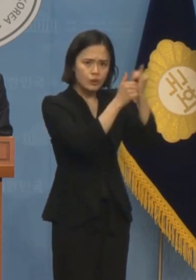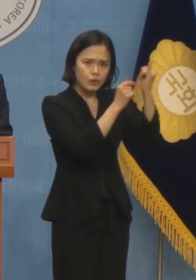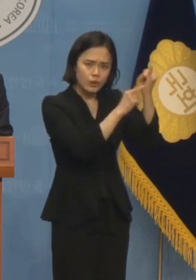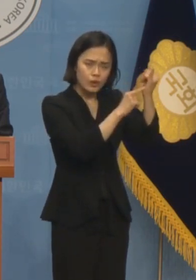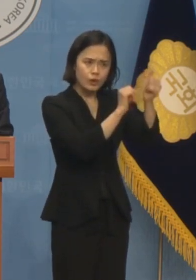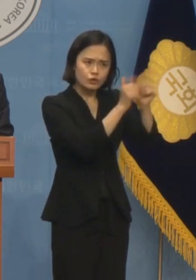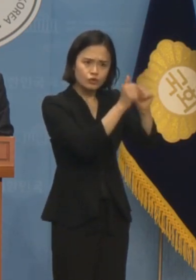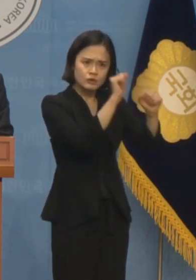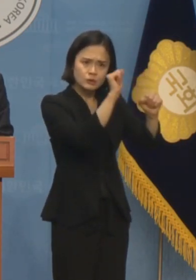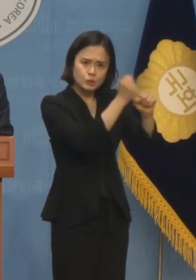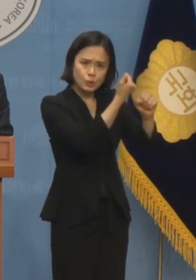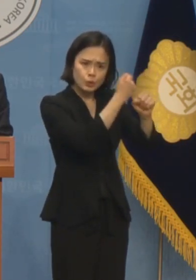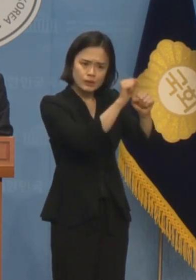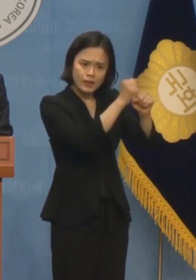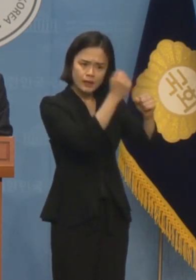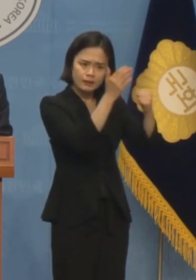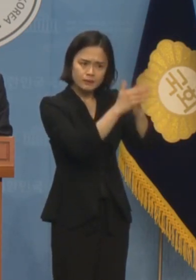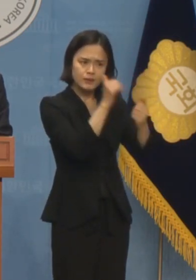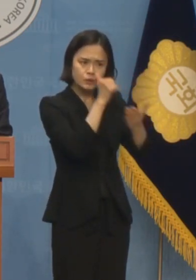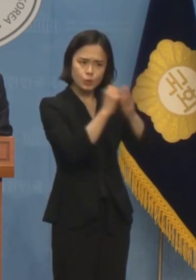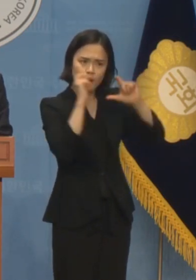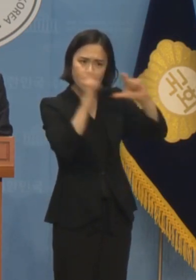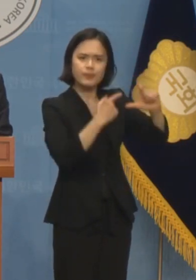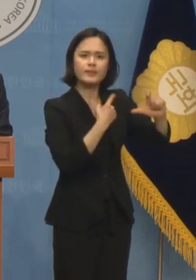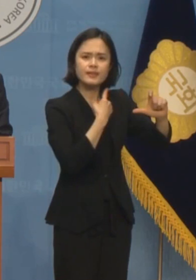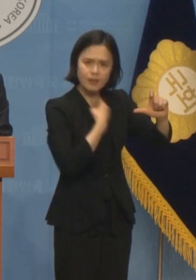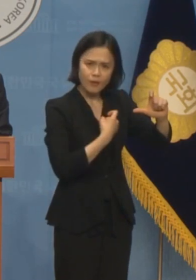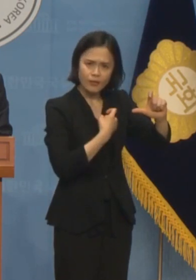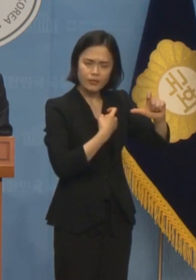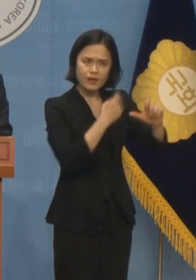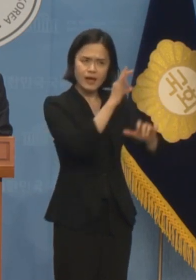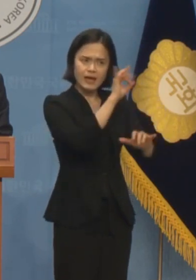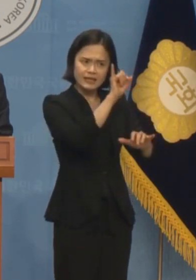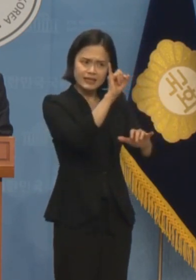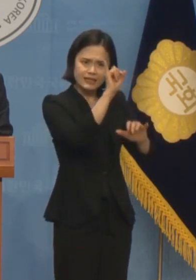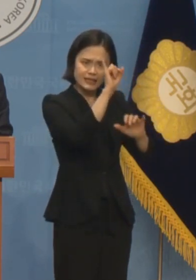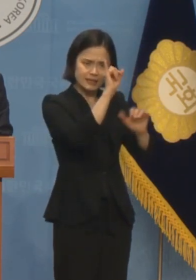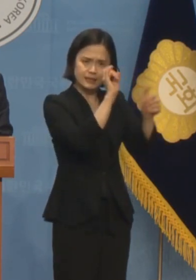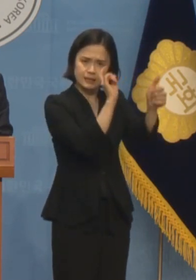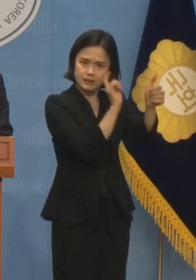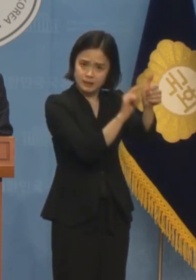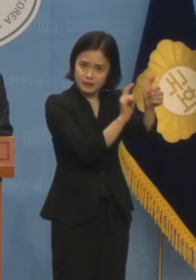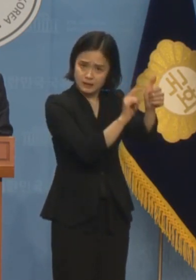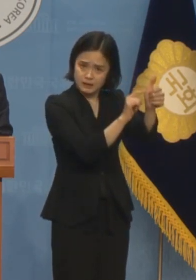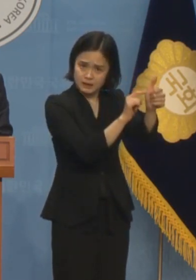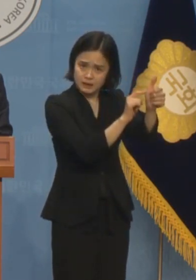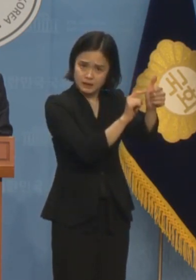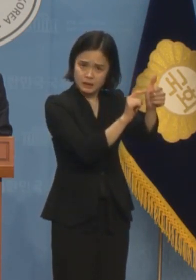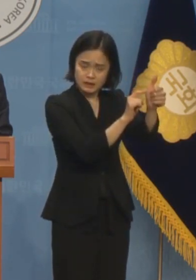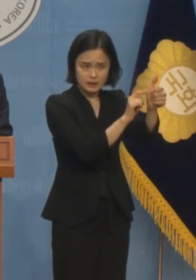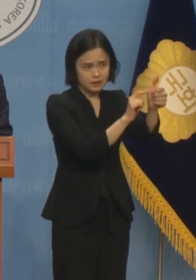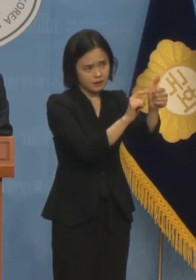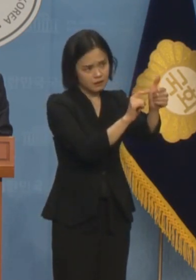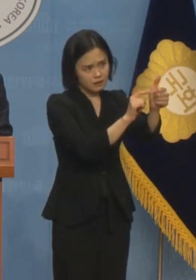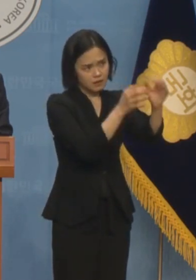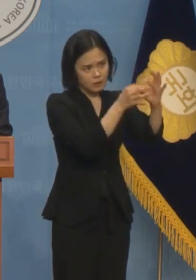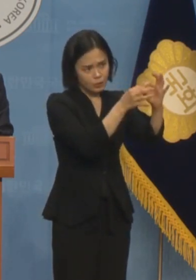받은 블랙펄 인베스트먼트 이모 씨를 매개로 김건희 여사가 개입한 것은